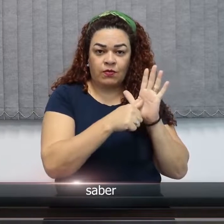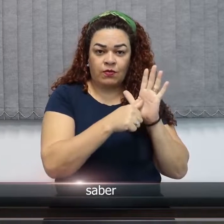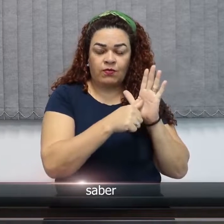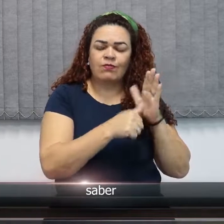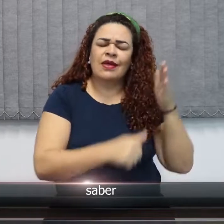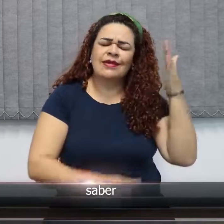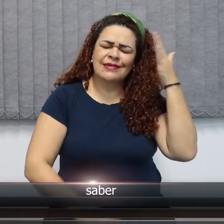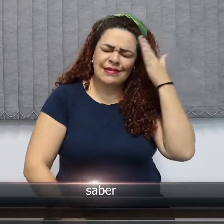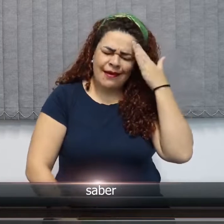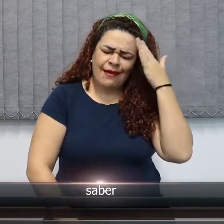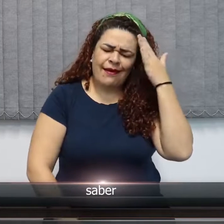saber,